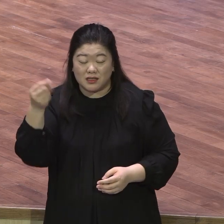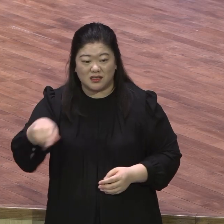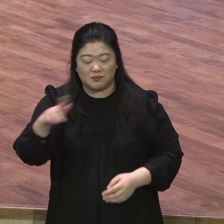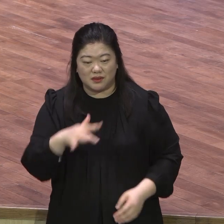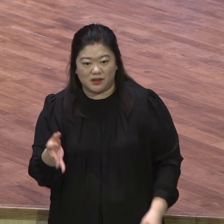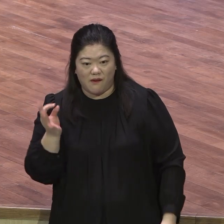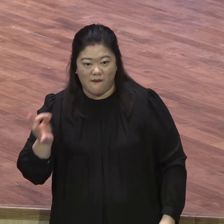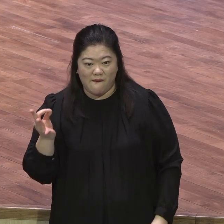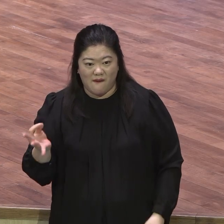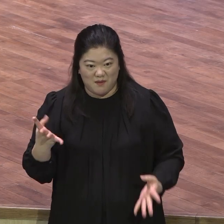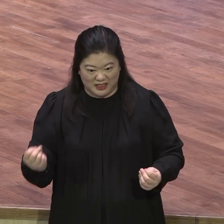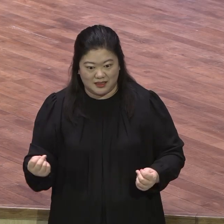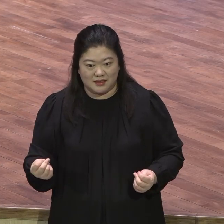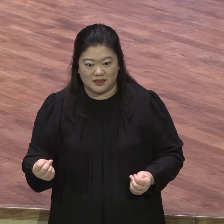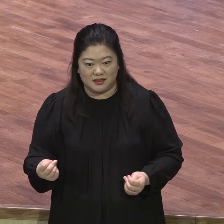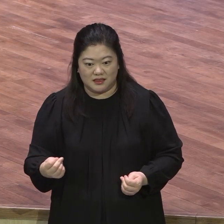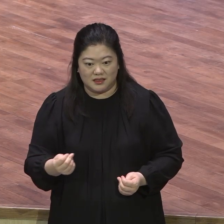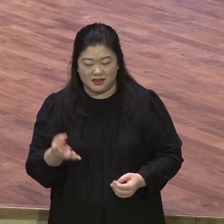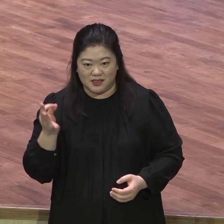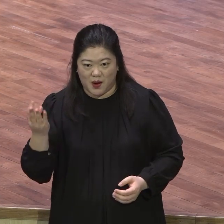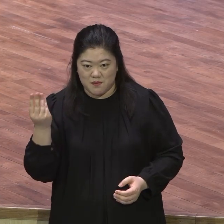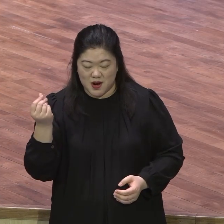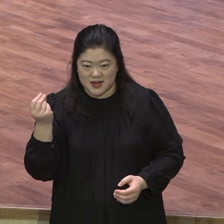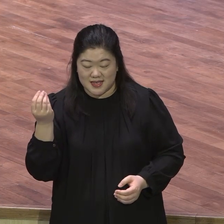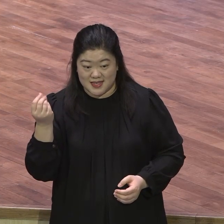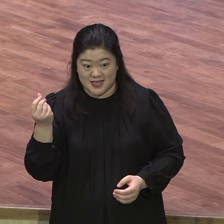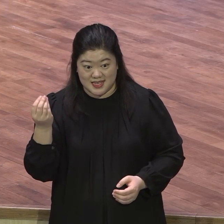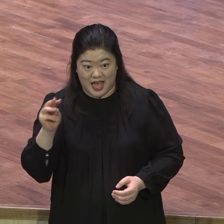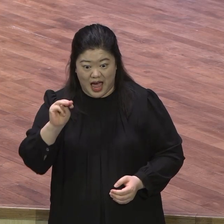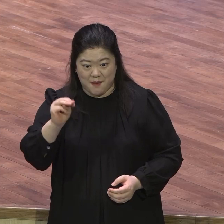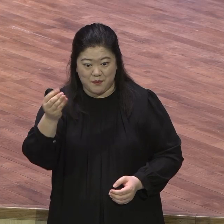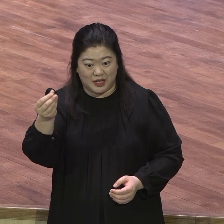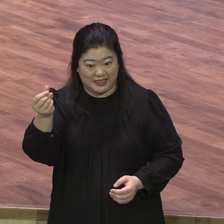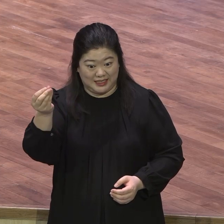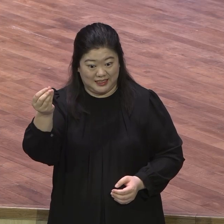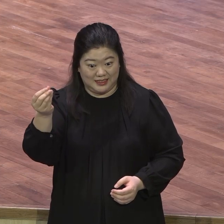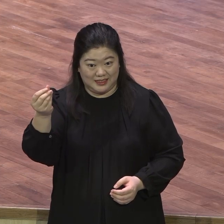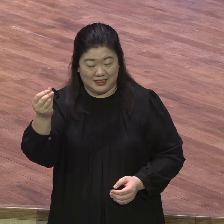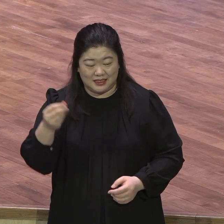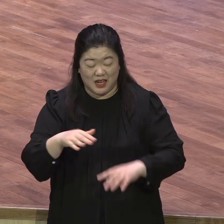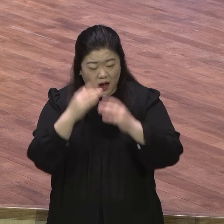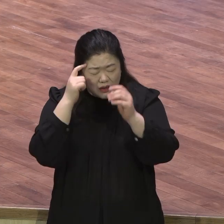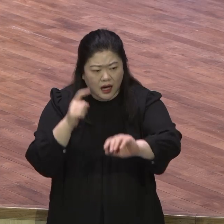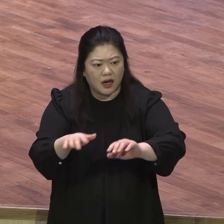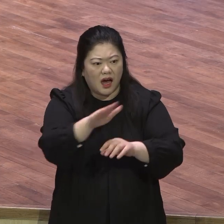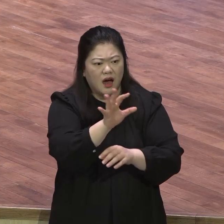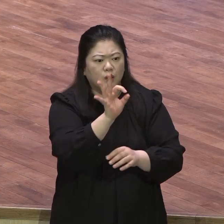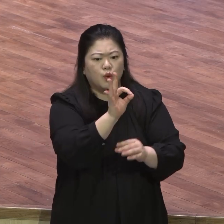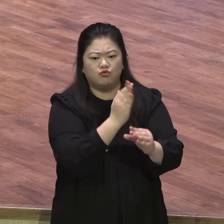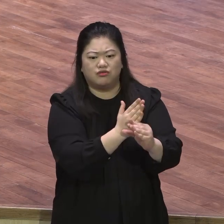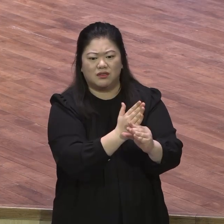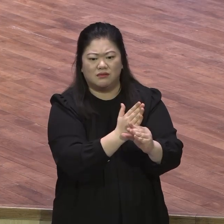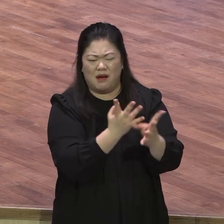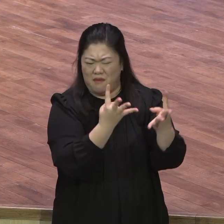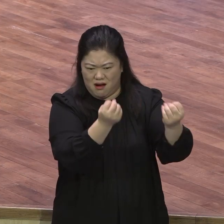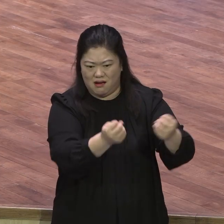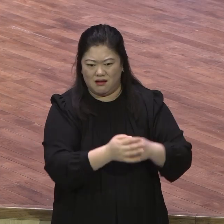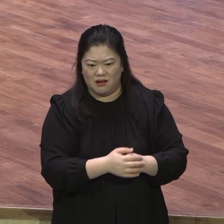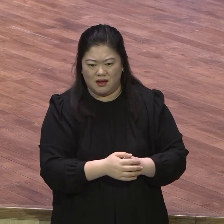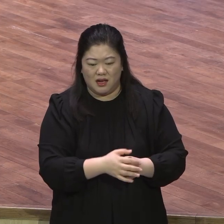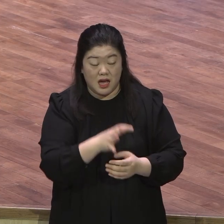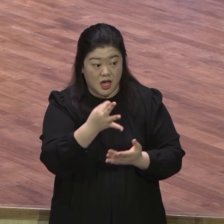돈이 돈 중심이죠 모든 거 다 돈으로 돈 중심으로 일을 하죠 돈